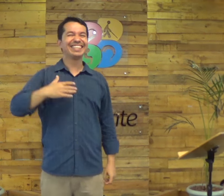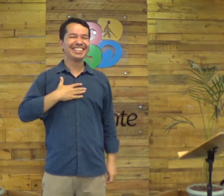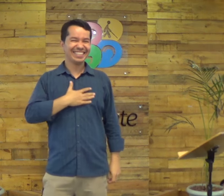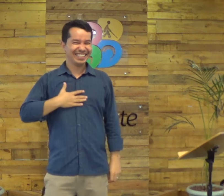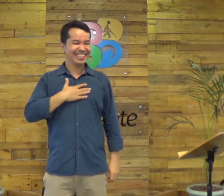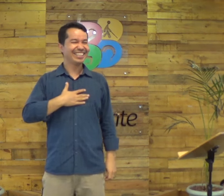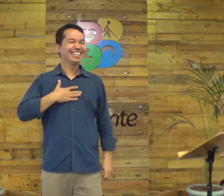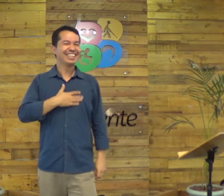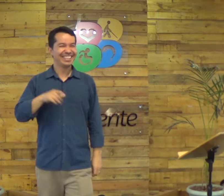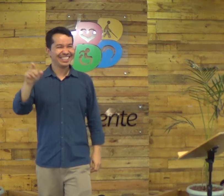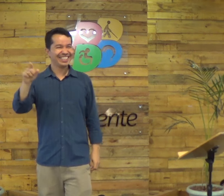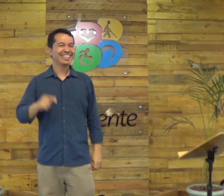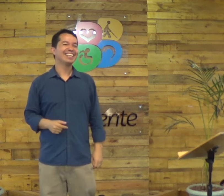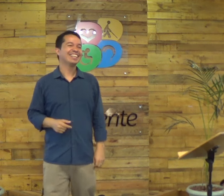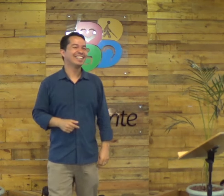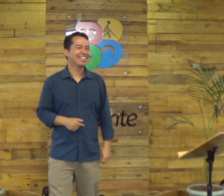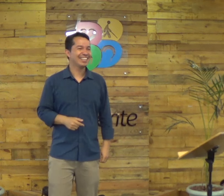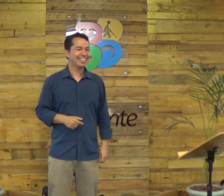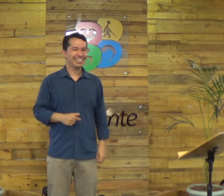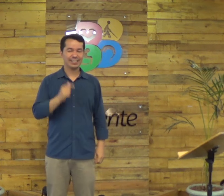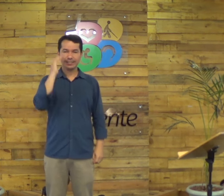é, vocês não, de jeito muito louco,